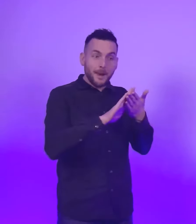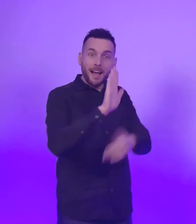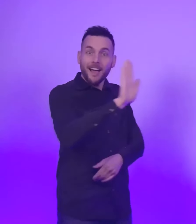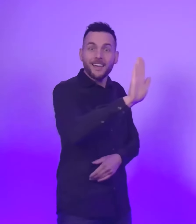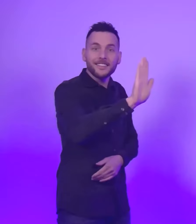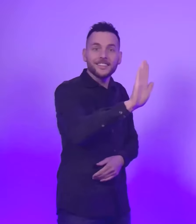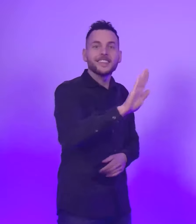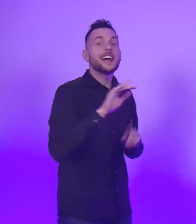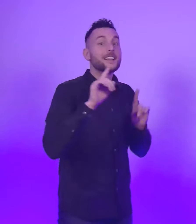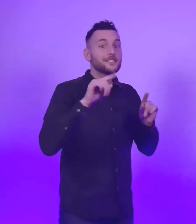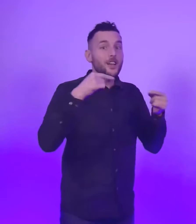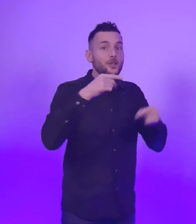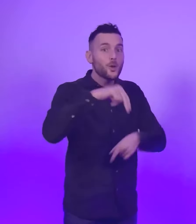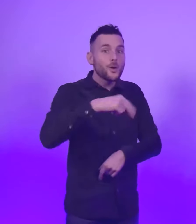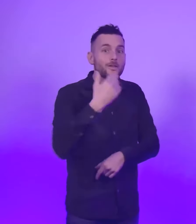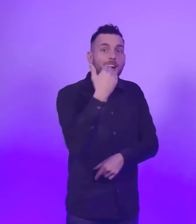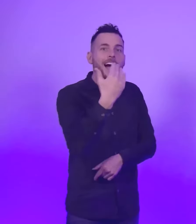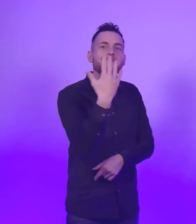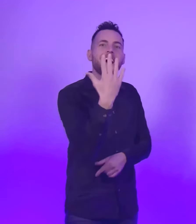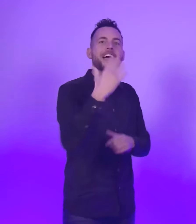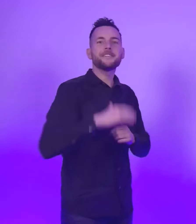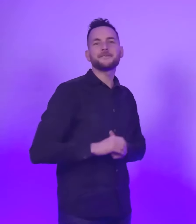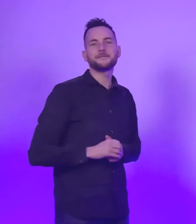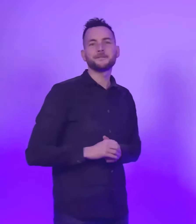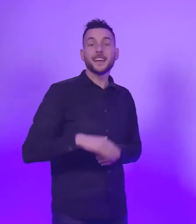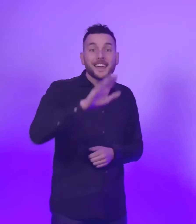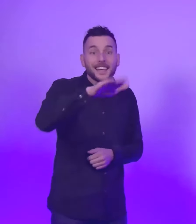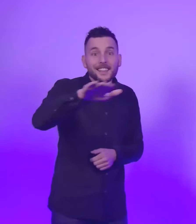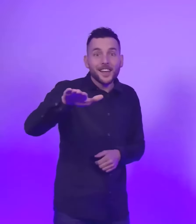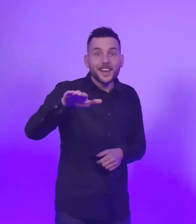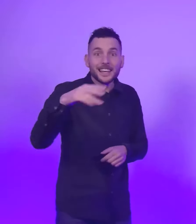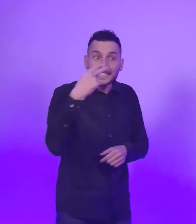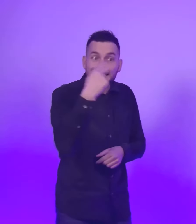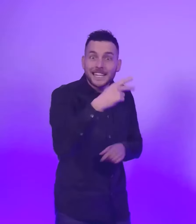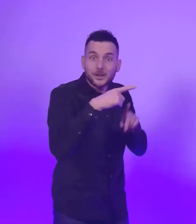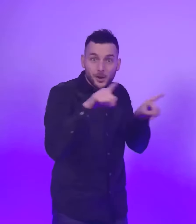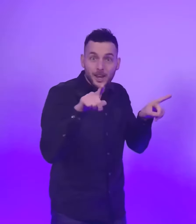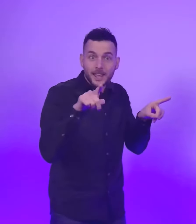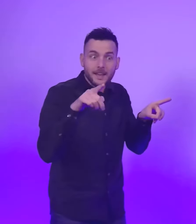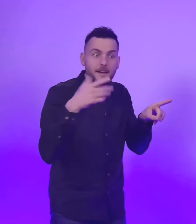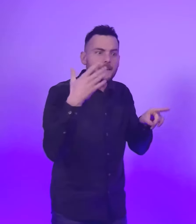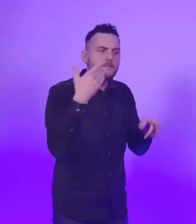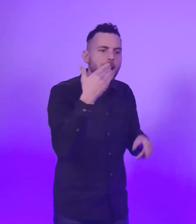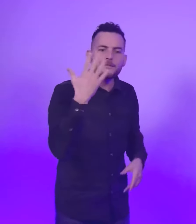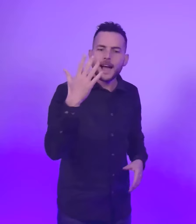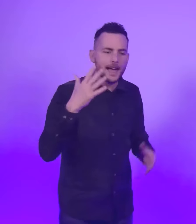Ja. En dan gaan we nu naar vraag 5. Oké dan. Zien jullie vraag 5?